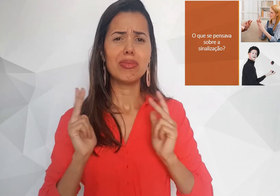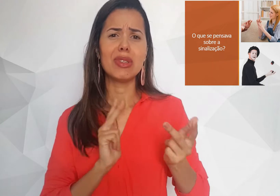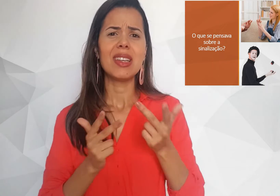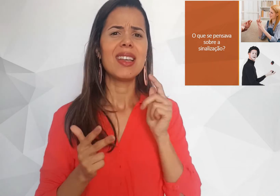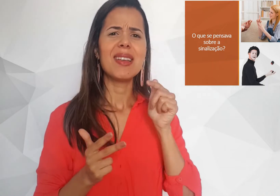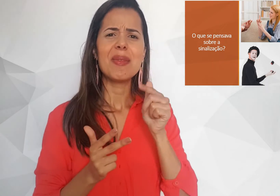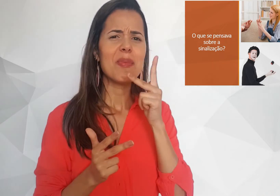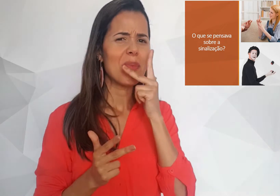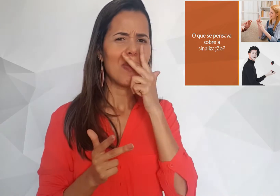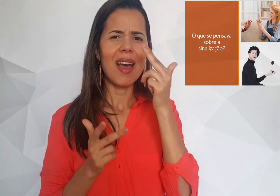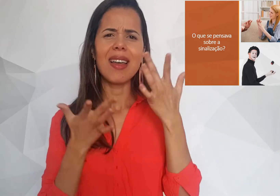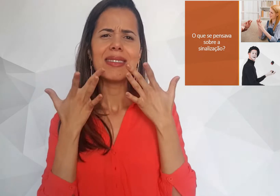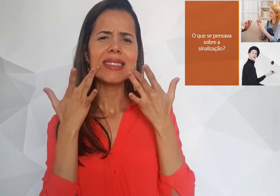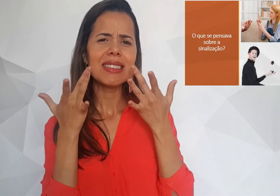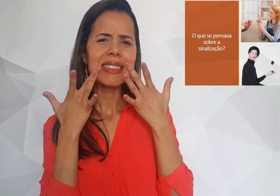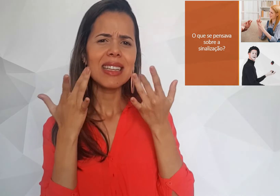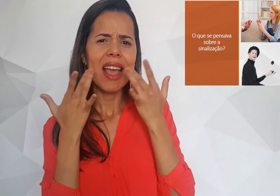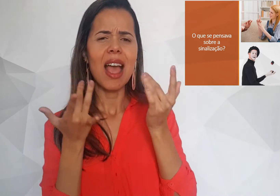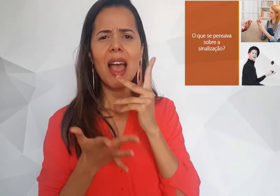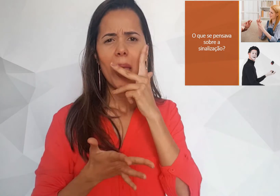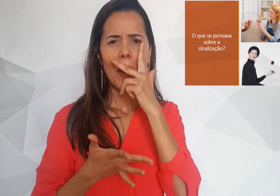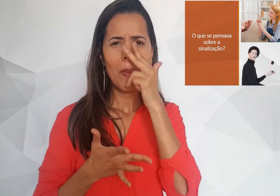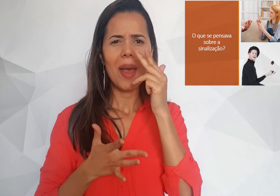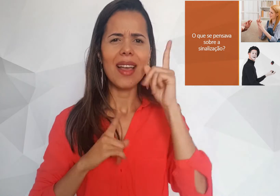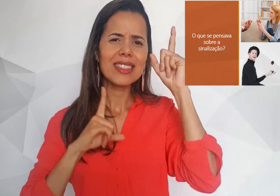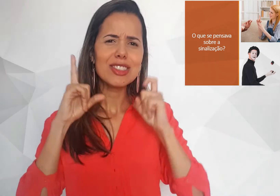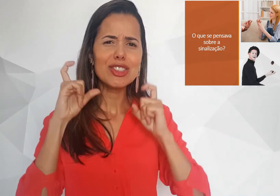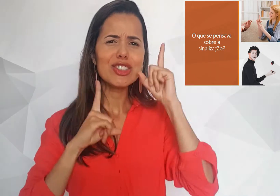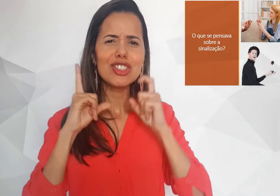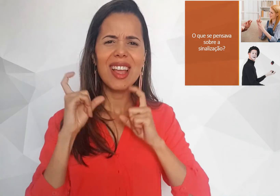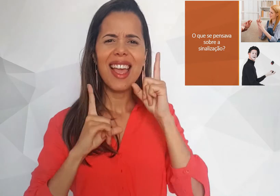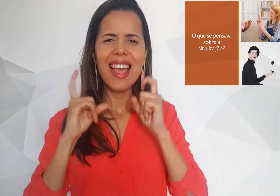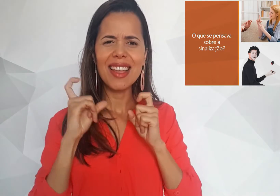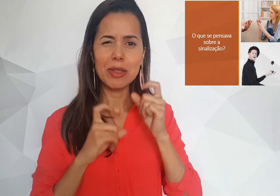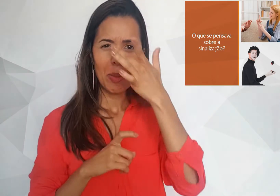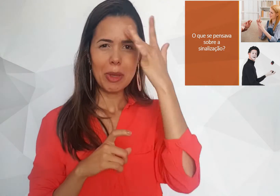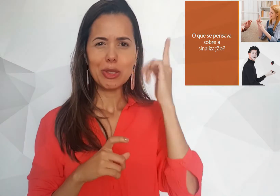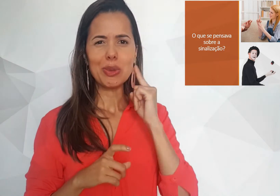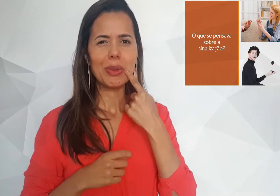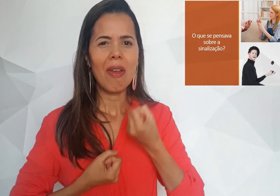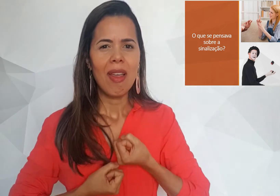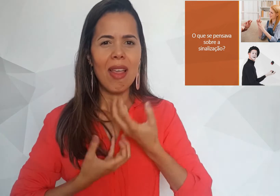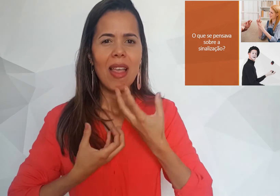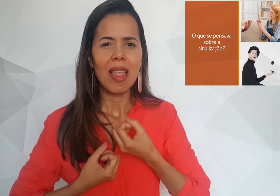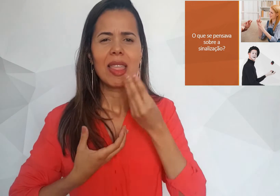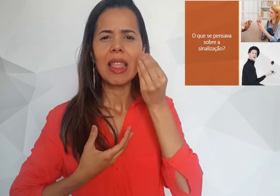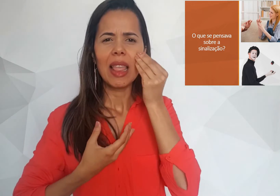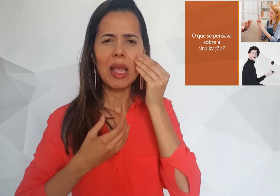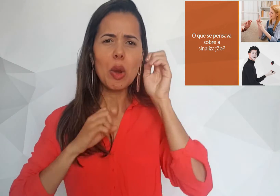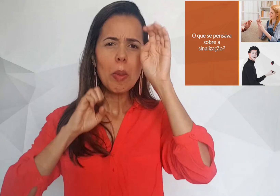expressão linguística, não, esse modo de se fazerem entendidos no mundo das pessoas surdas,